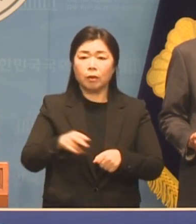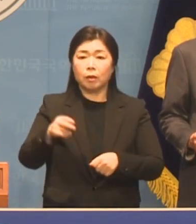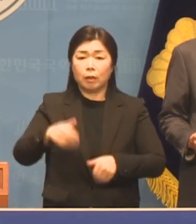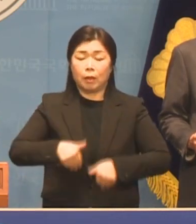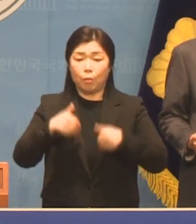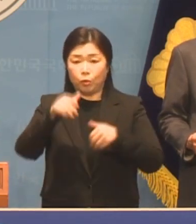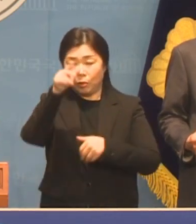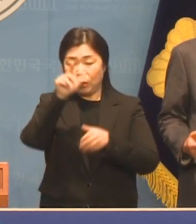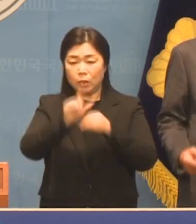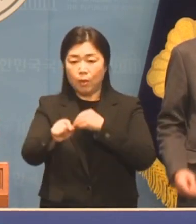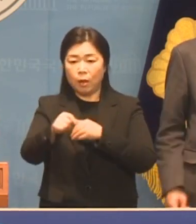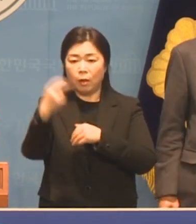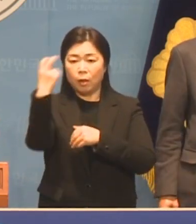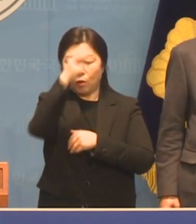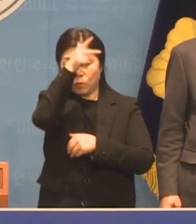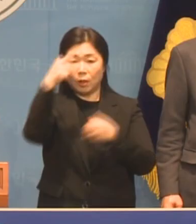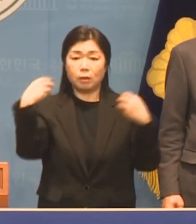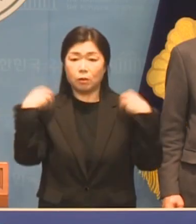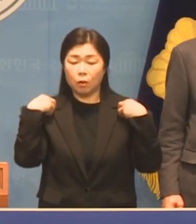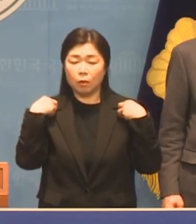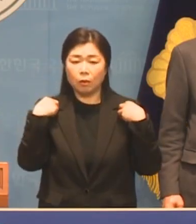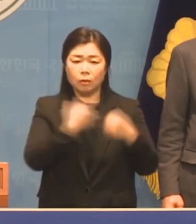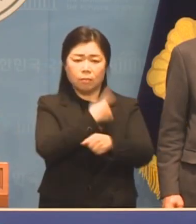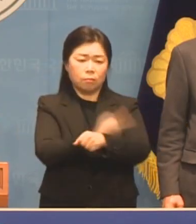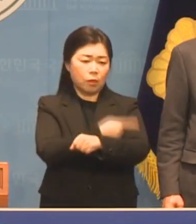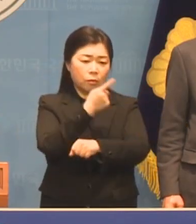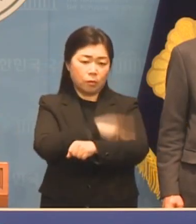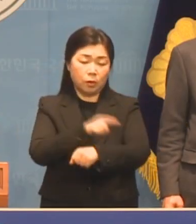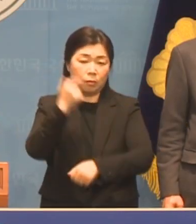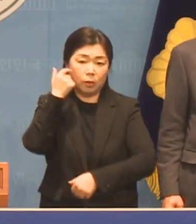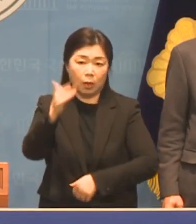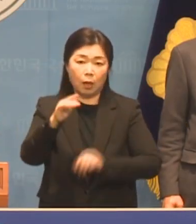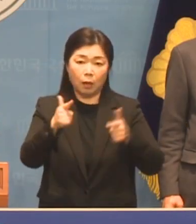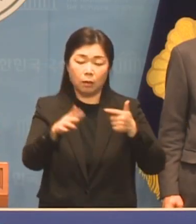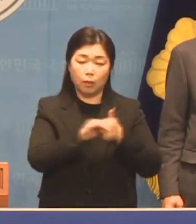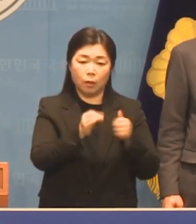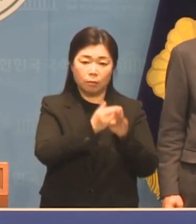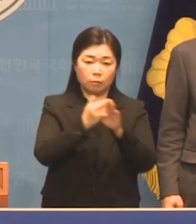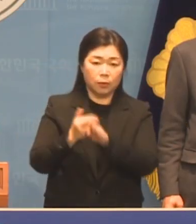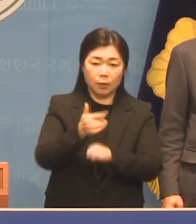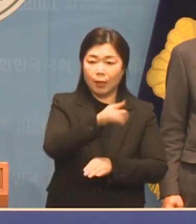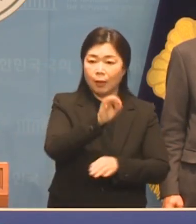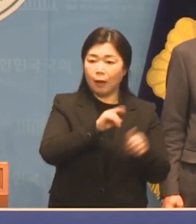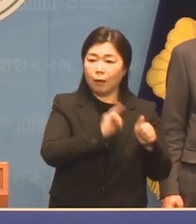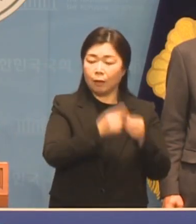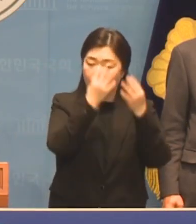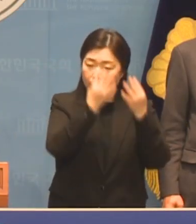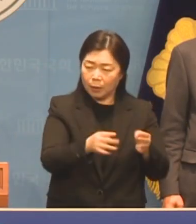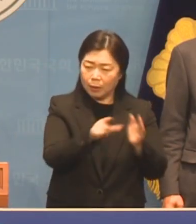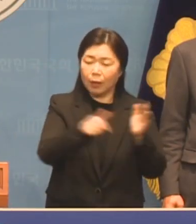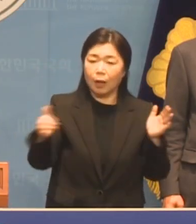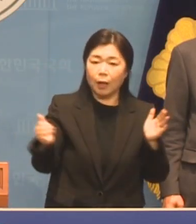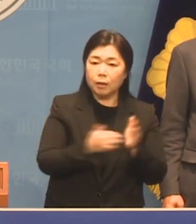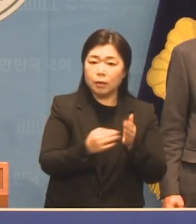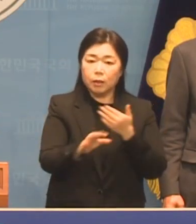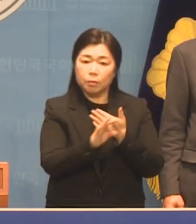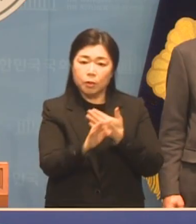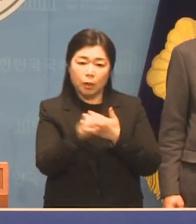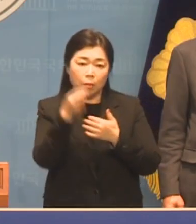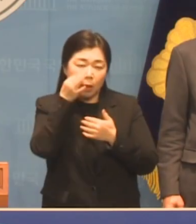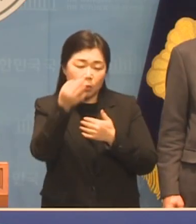남부지방검찰청은 무능한 것입니까? 아니면 강창고가 가석방 출소할 때까지